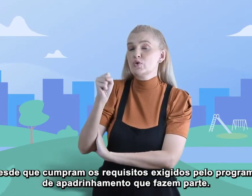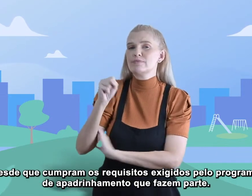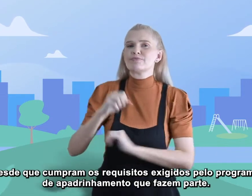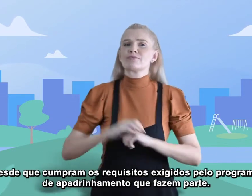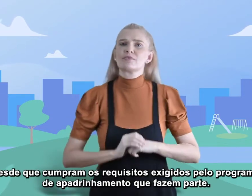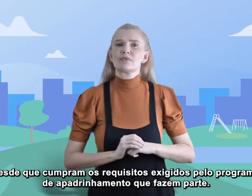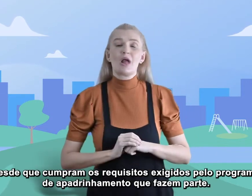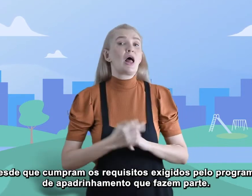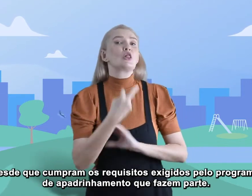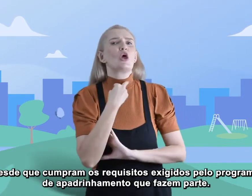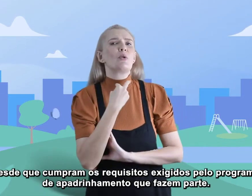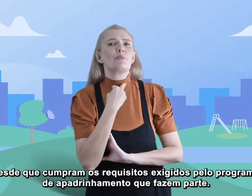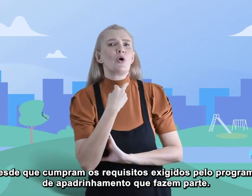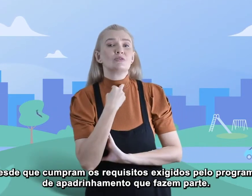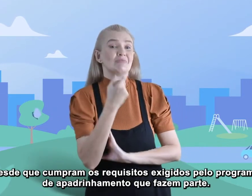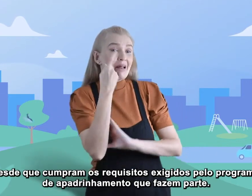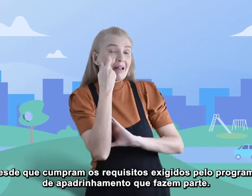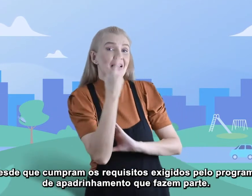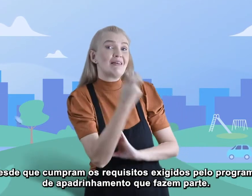de apadrinhamento que fazem parte.